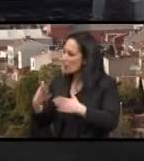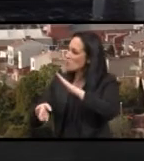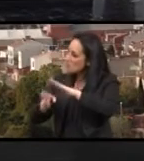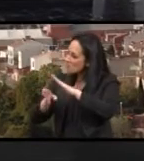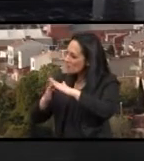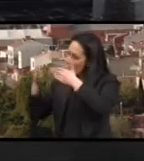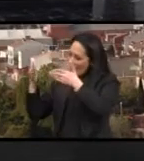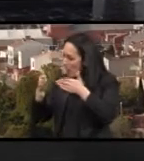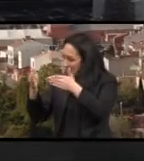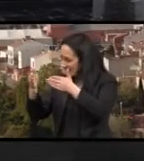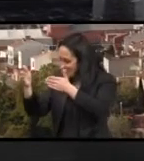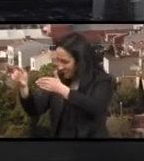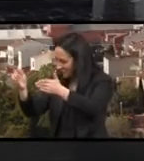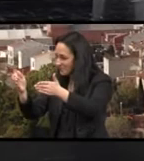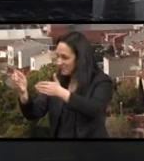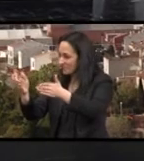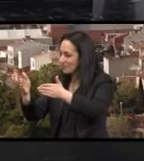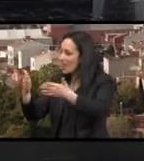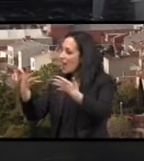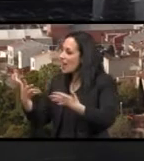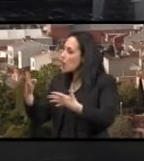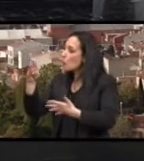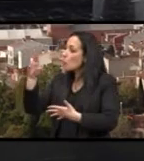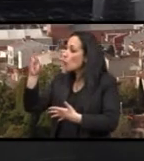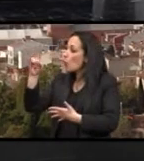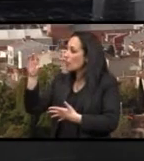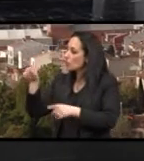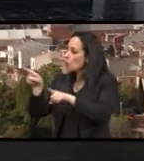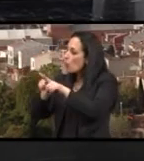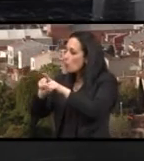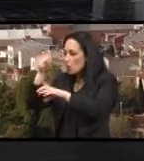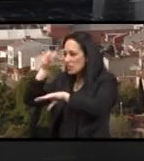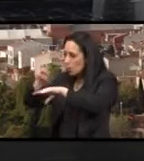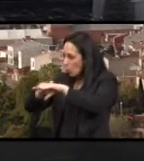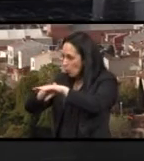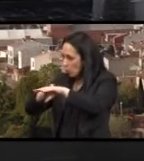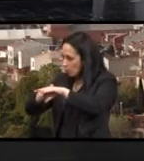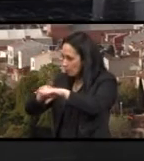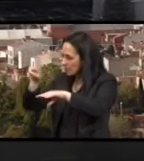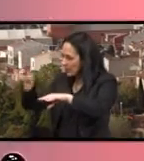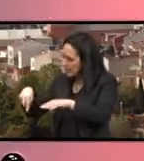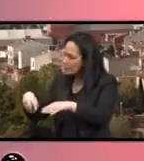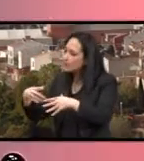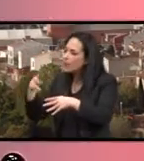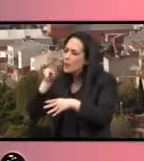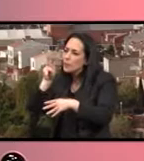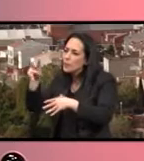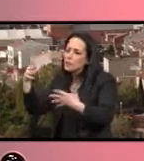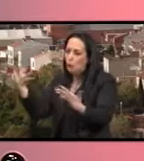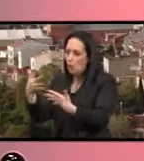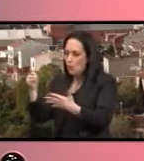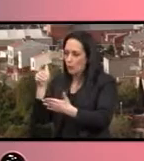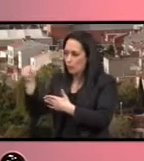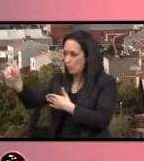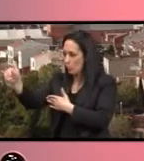de prodis de les persones amb discapacitat intel·lectual. Àlex, com a psicòleg, com a persona... Nosaltres som optimistes perquè després